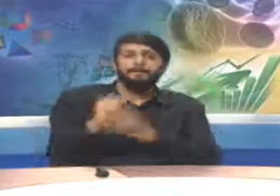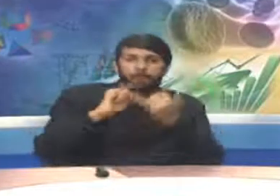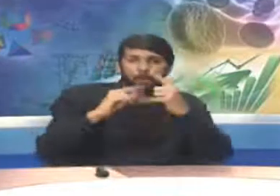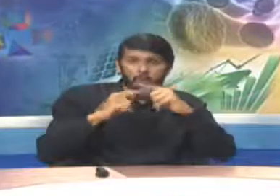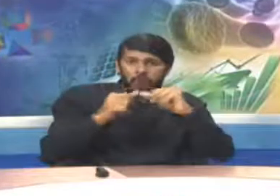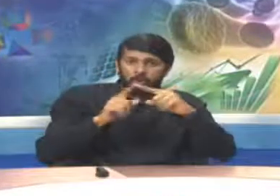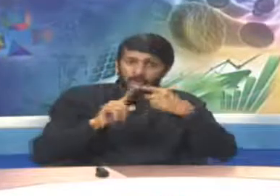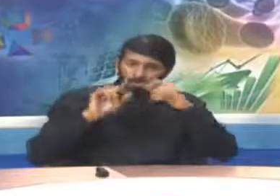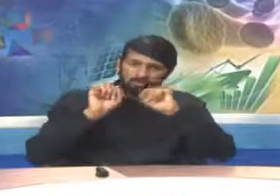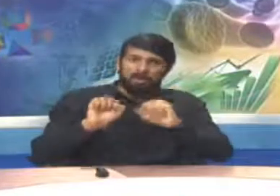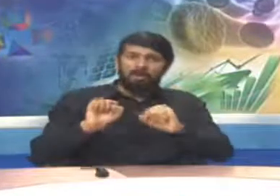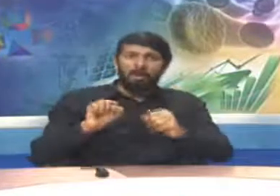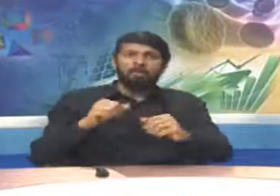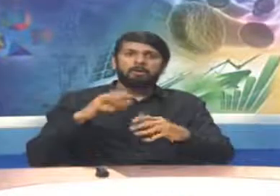way.